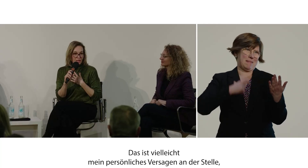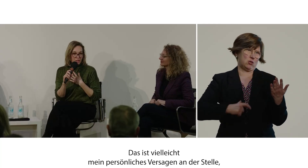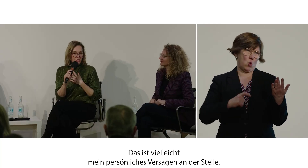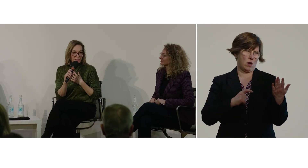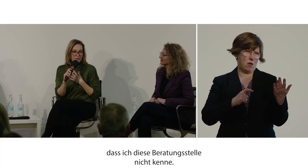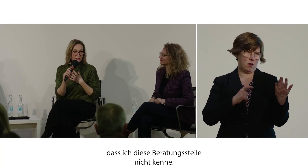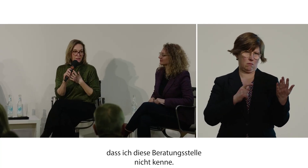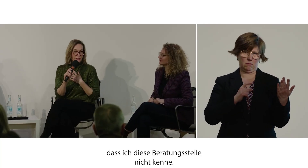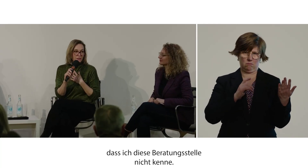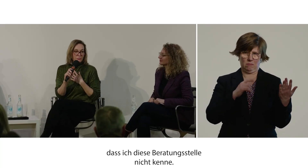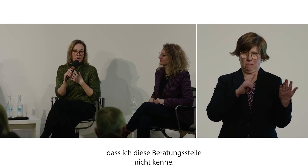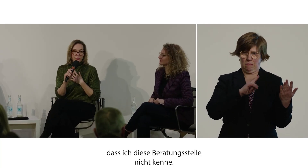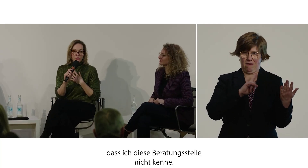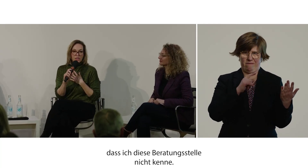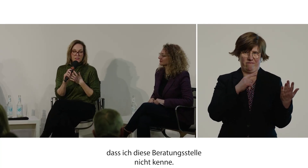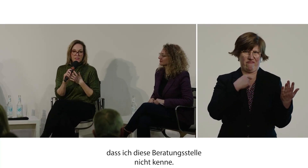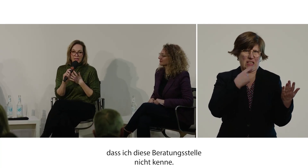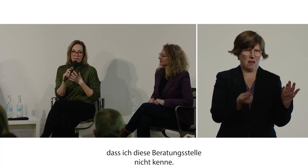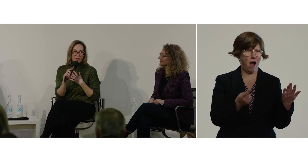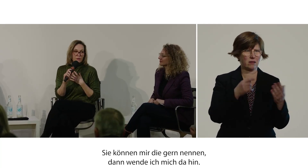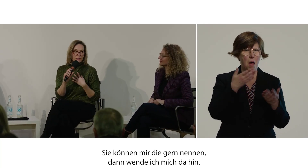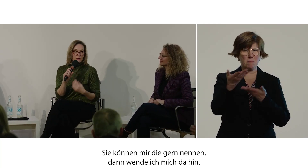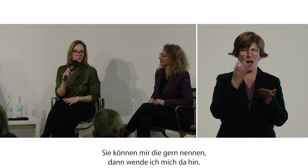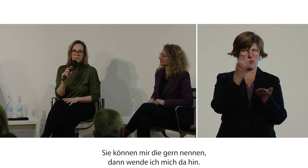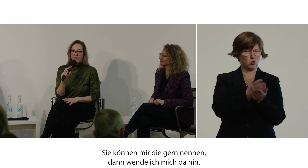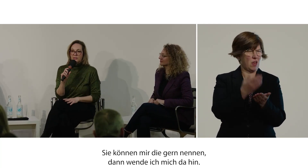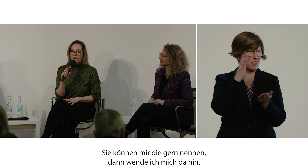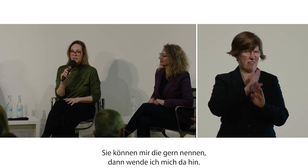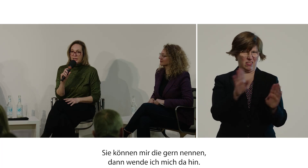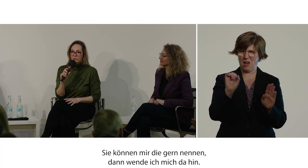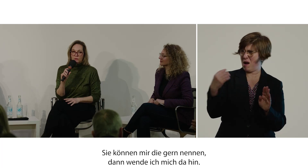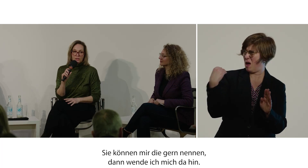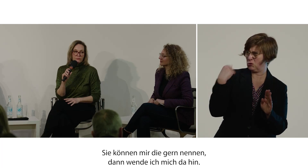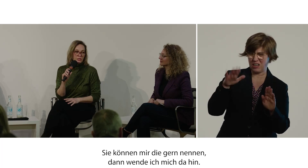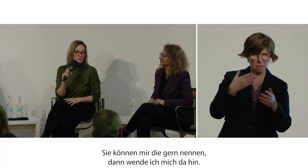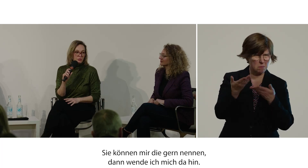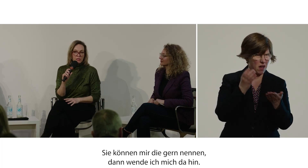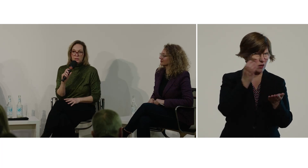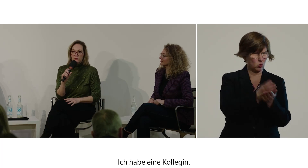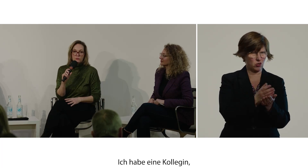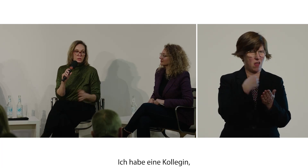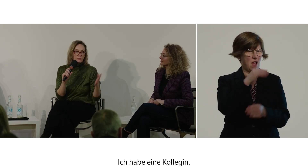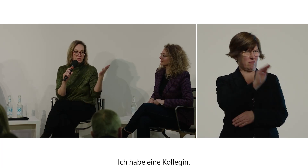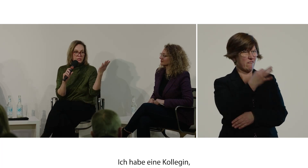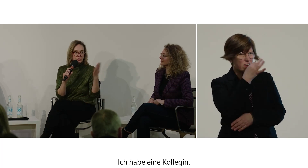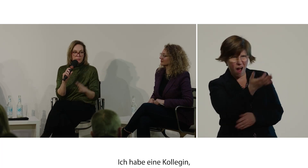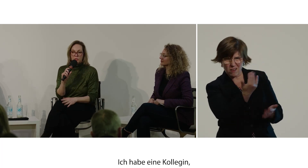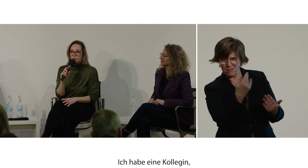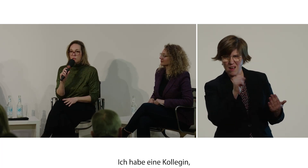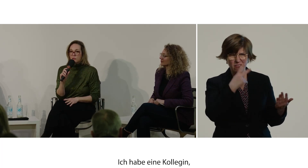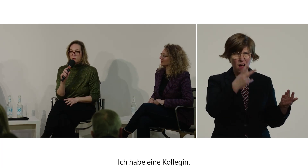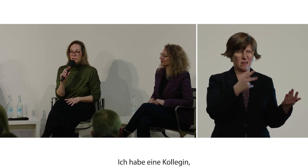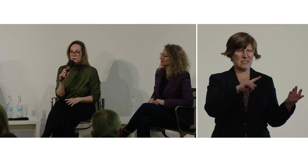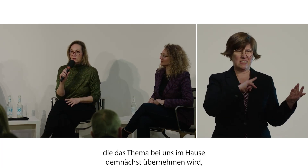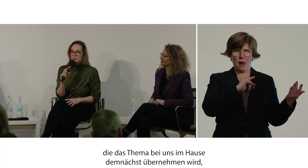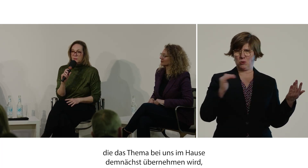Versagen an der Stelle, dass ich diese Beratungsstelle nicht kenne, aber Sie können mir die gerne nachher nennen. Und dann wende ich mich da hin und wie gesagt, ich habe